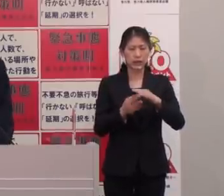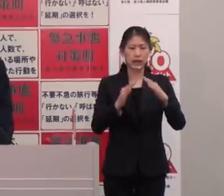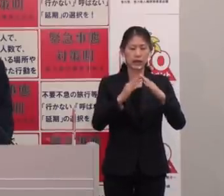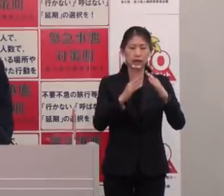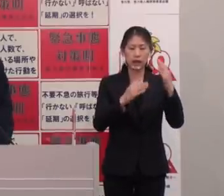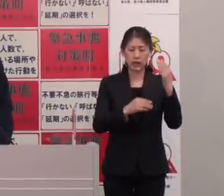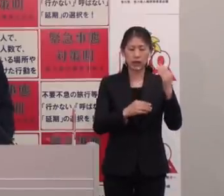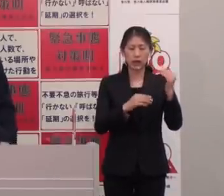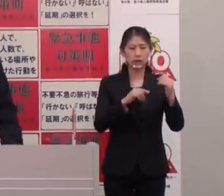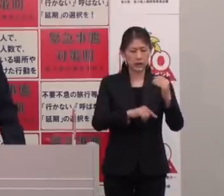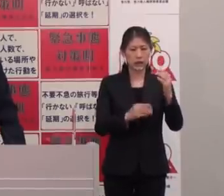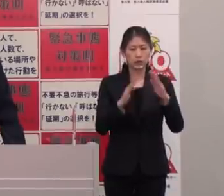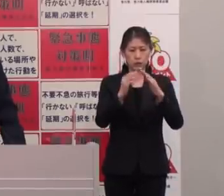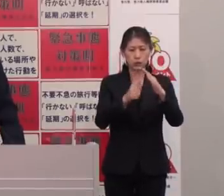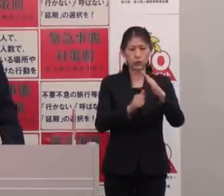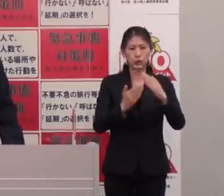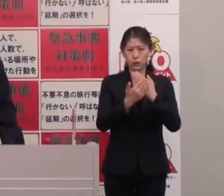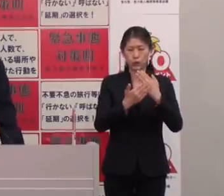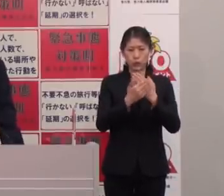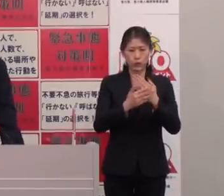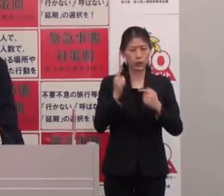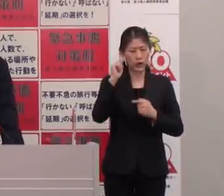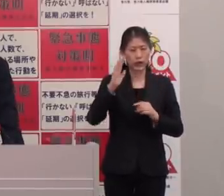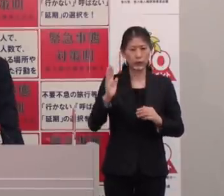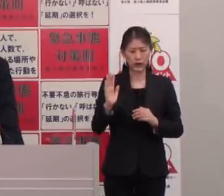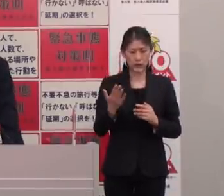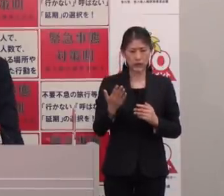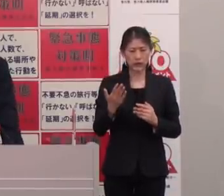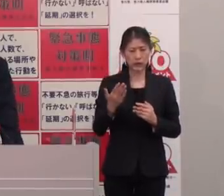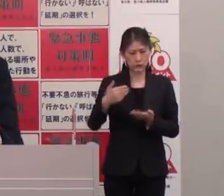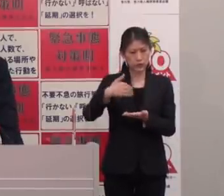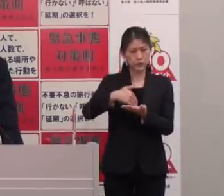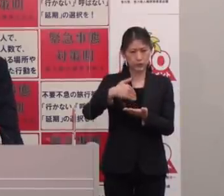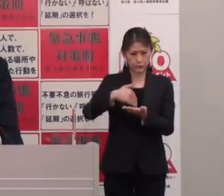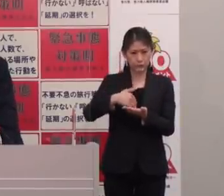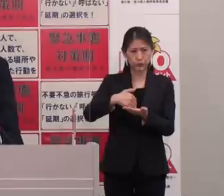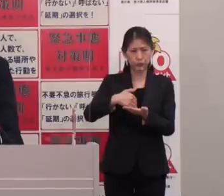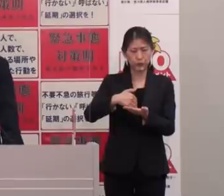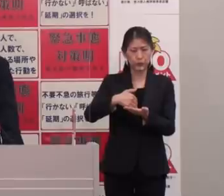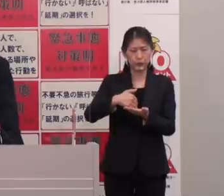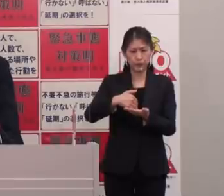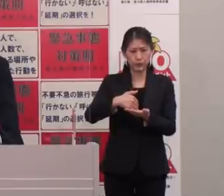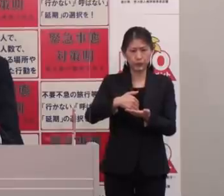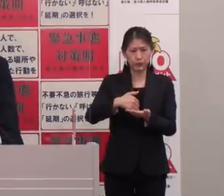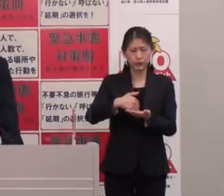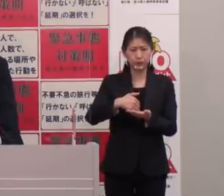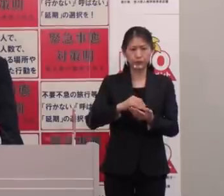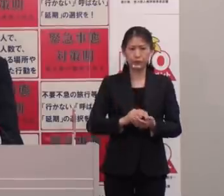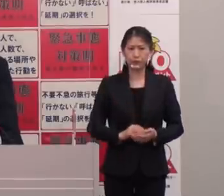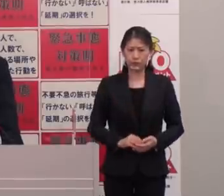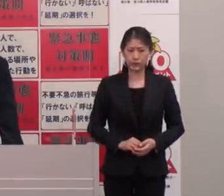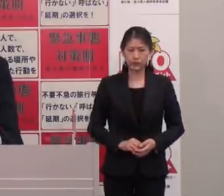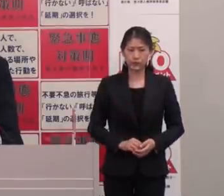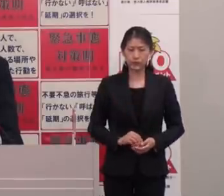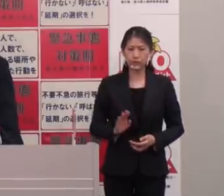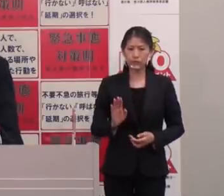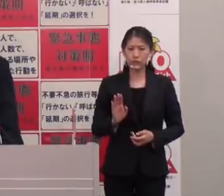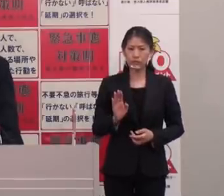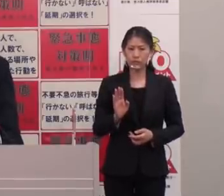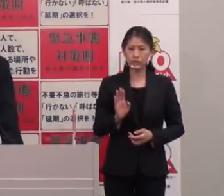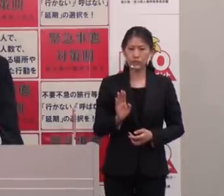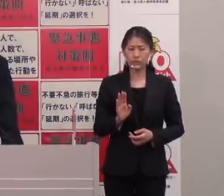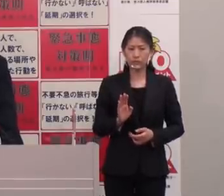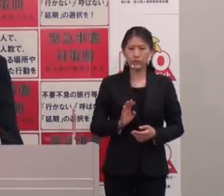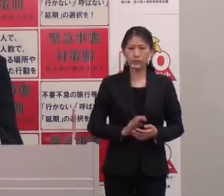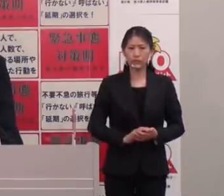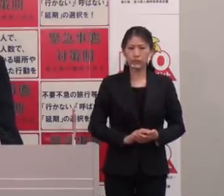はお願いすることになるということなんですけれど、以前も会見で伺いましたが、まだそういった形でのお願いっていうのは積極的には